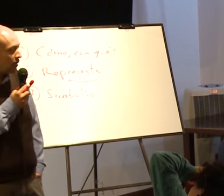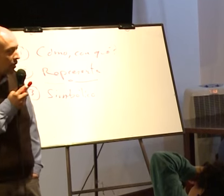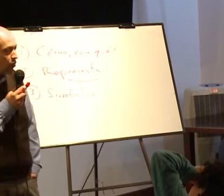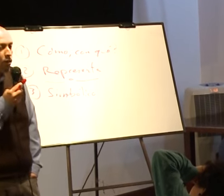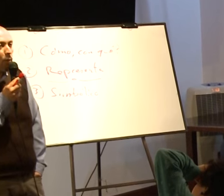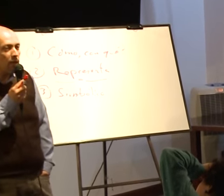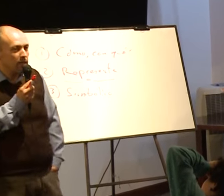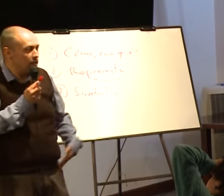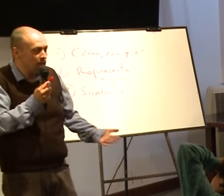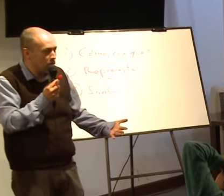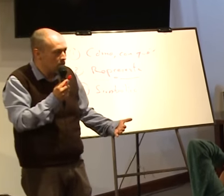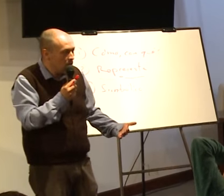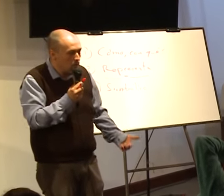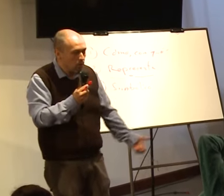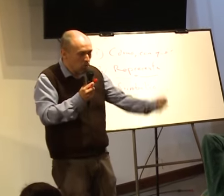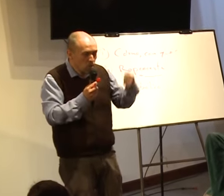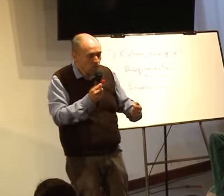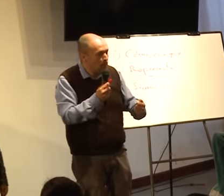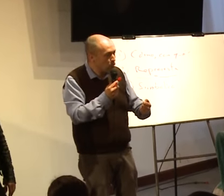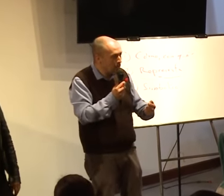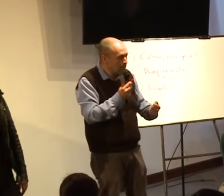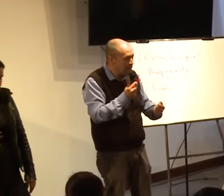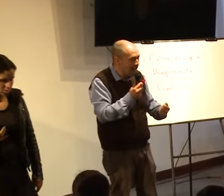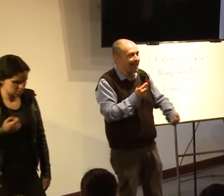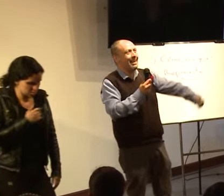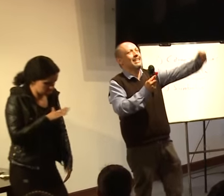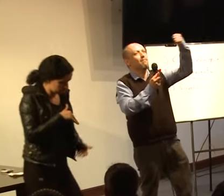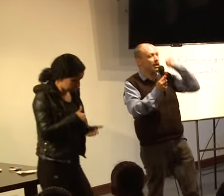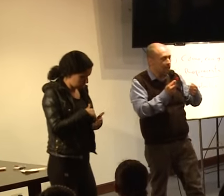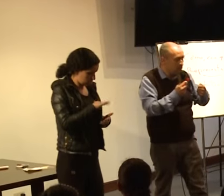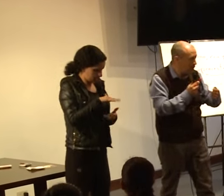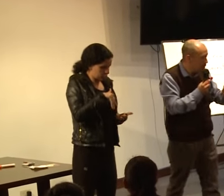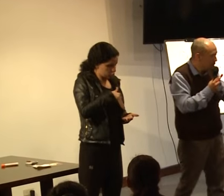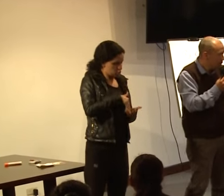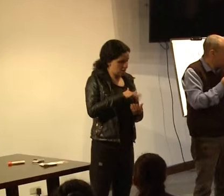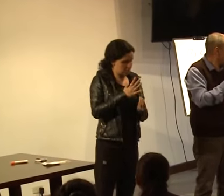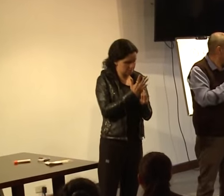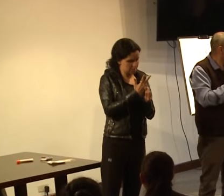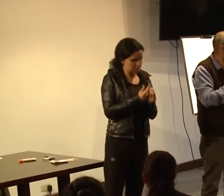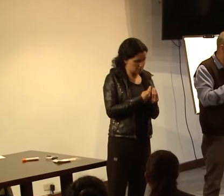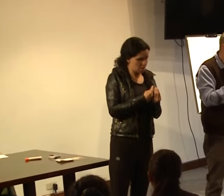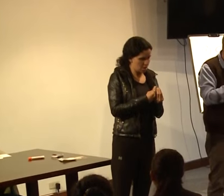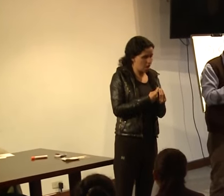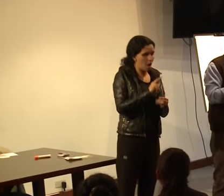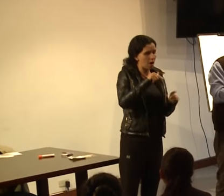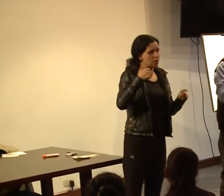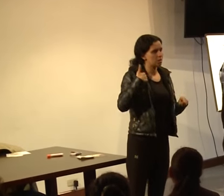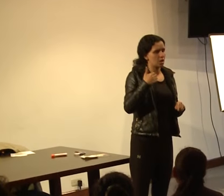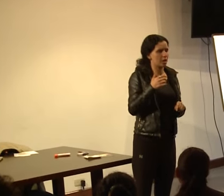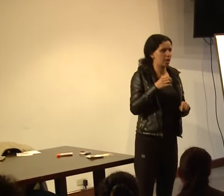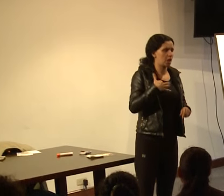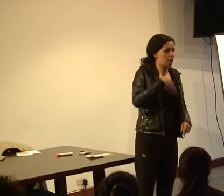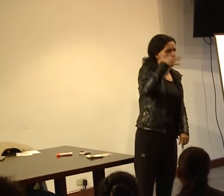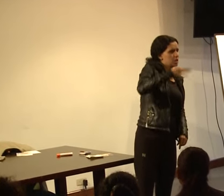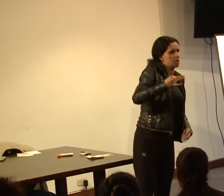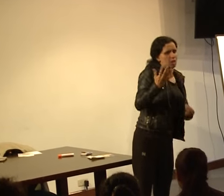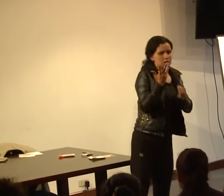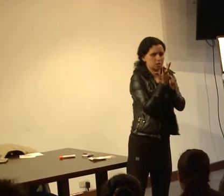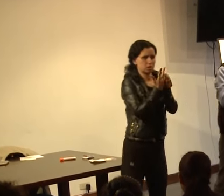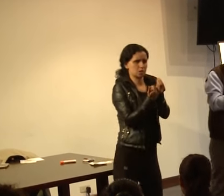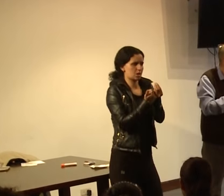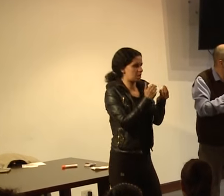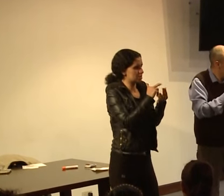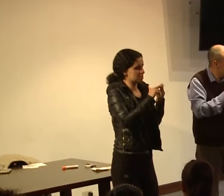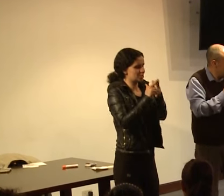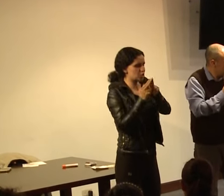absolutamente fundamental. Uno no puede escindir eso. Cuando yo asumo una postura estética, inmediatamente, de hecho hay autores que dicen que ética y estética